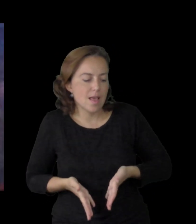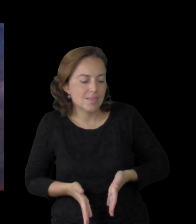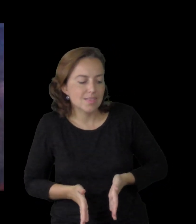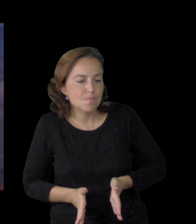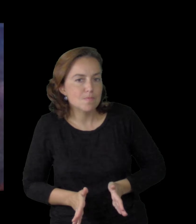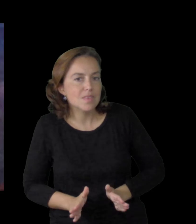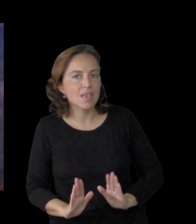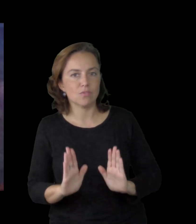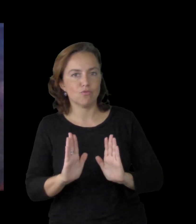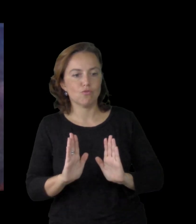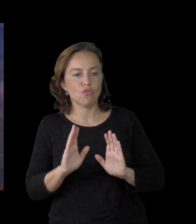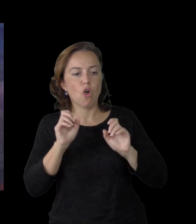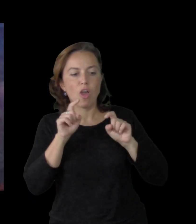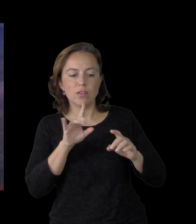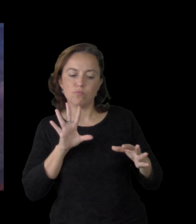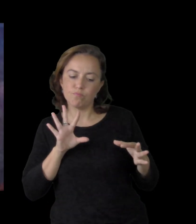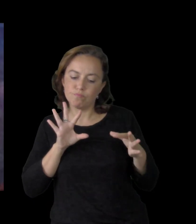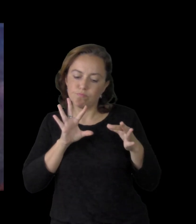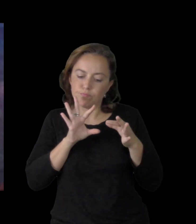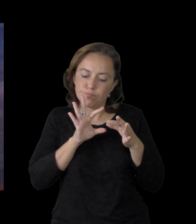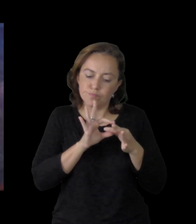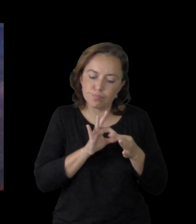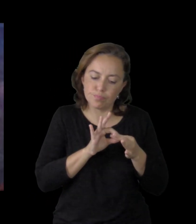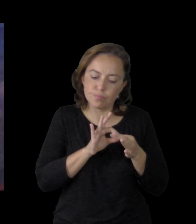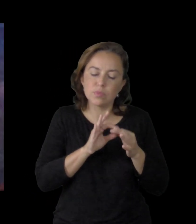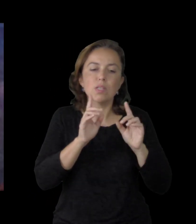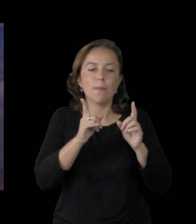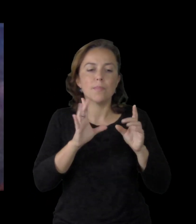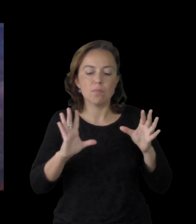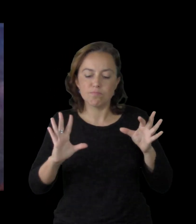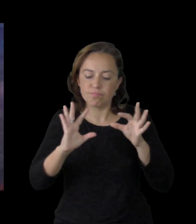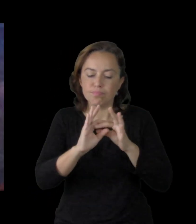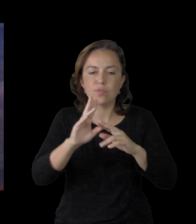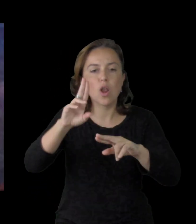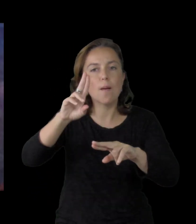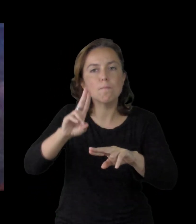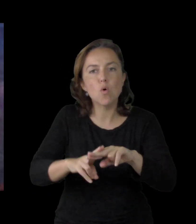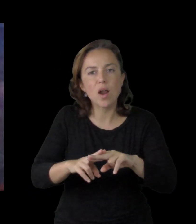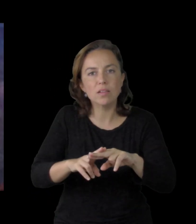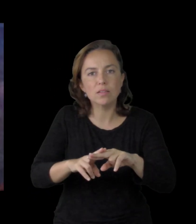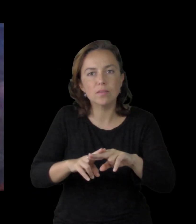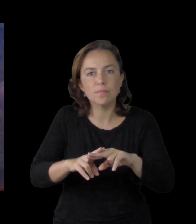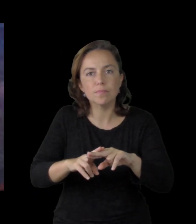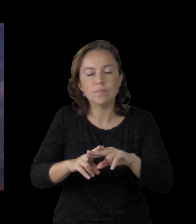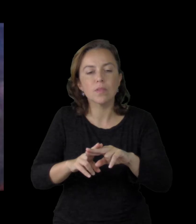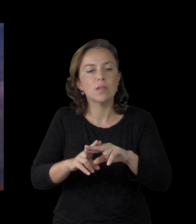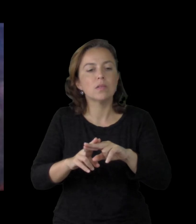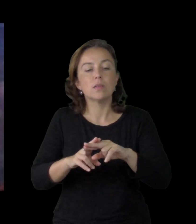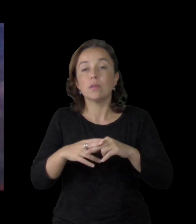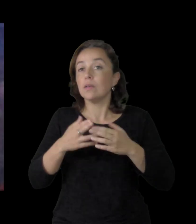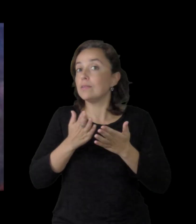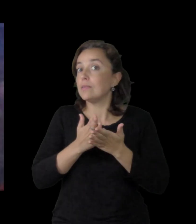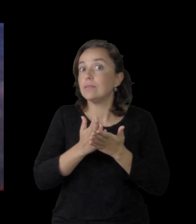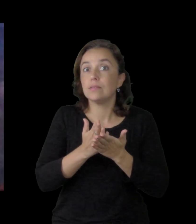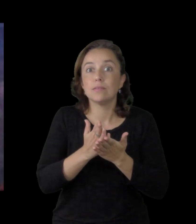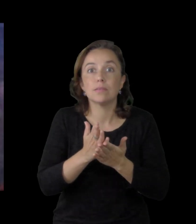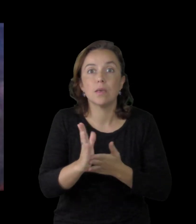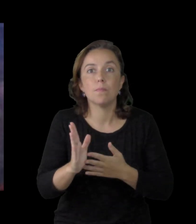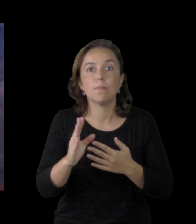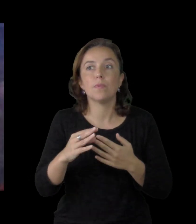era plenamente unida al momento de la muerte, donde todo el tiempo se estaba viviendo en una forma